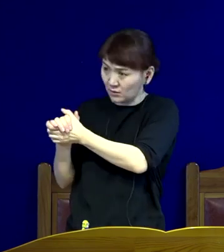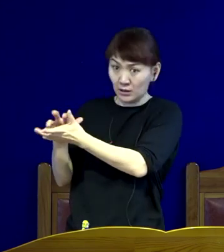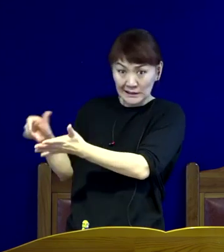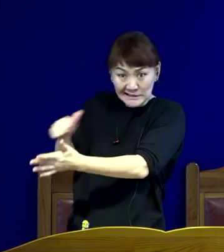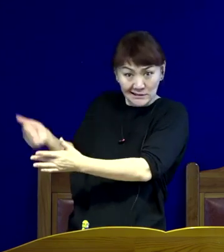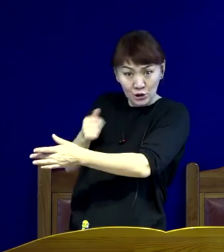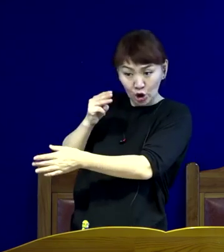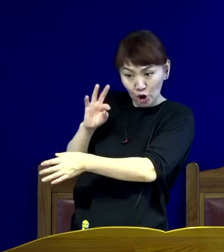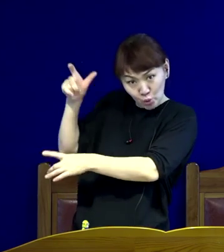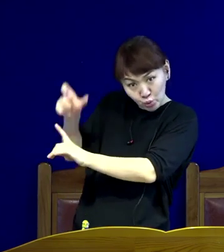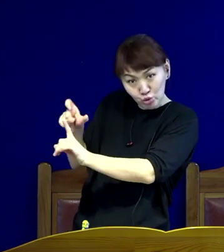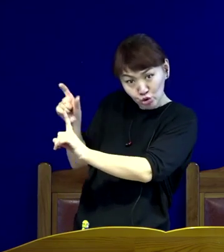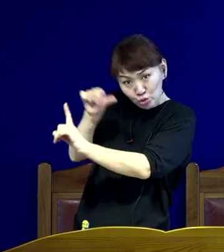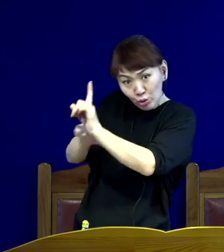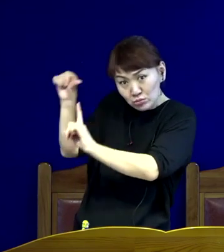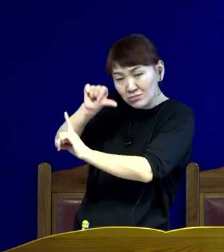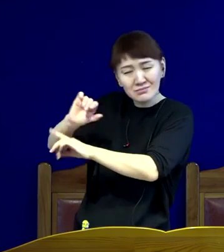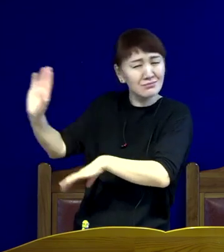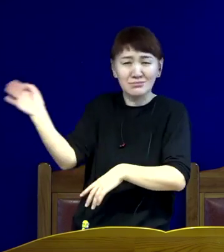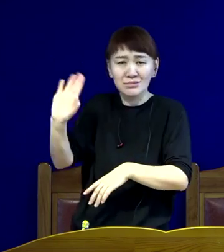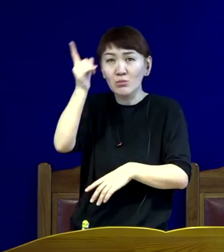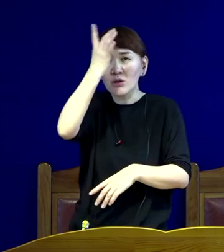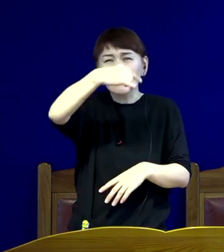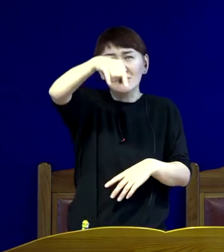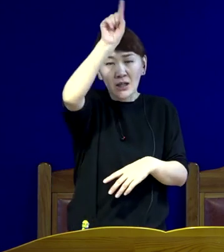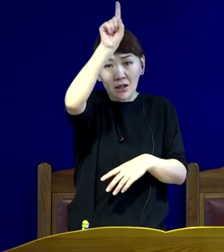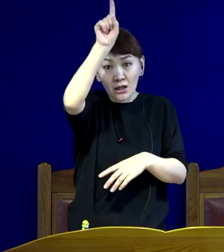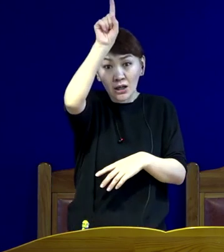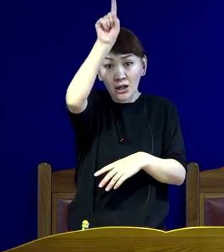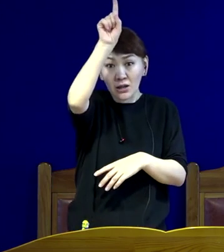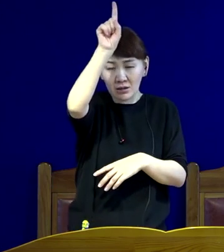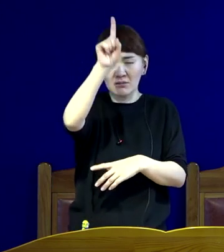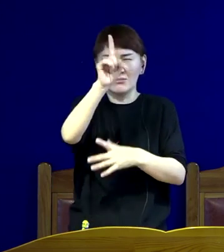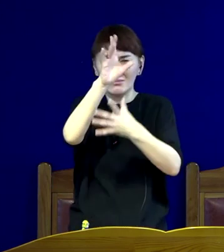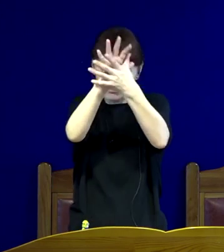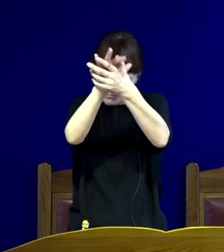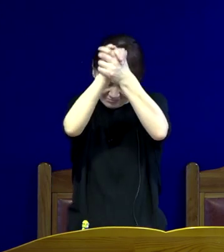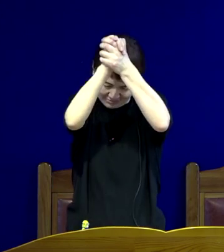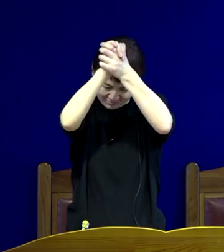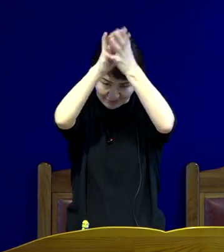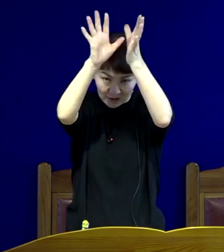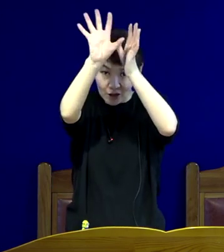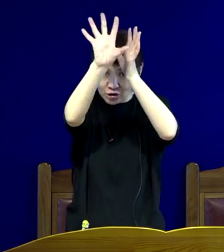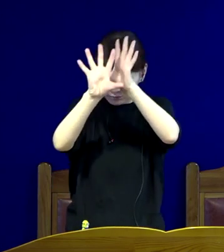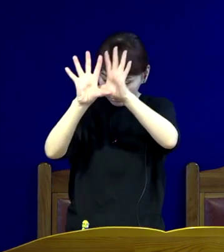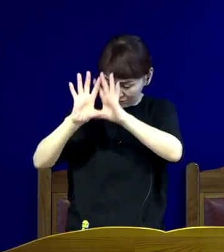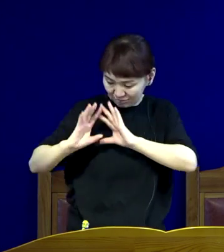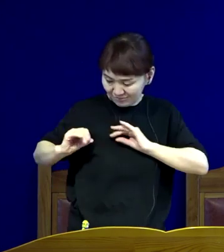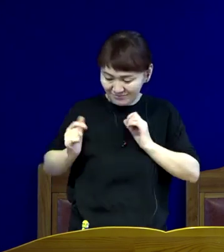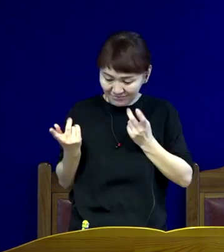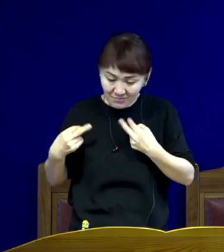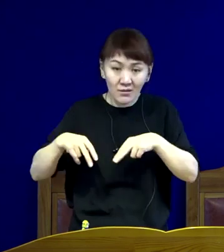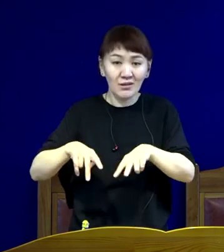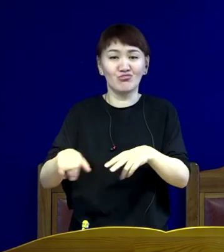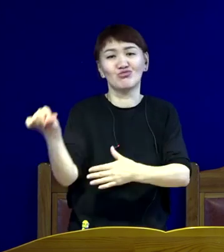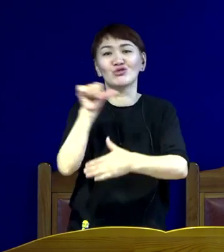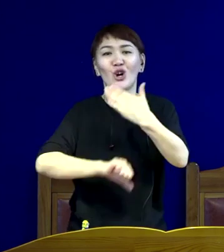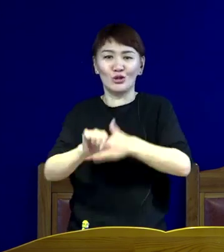нэг номерт байж тэр нөхцөл байдал дээр амьдрах юм бол бүх зүйл маань төгс байх боломжтой. Ямар ч асуудал